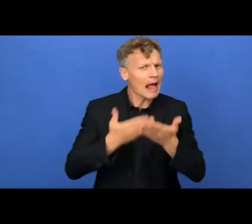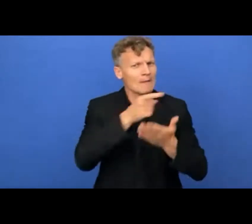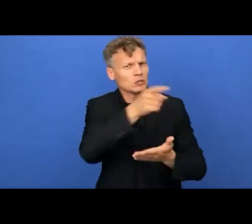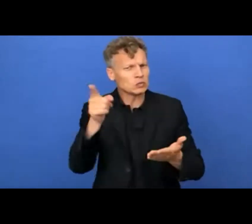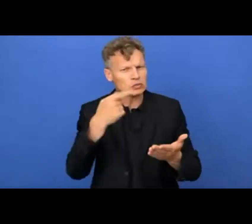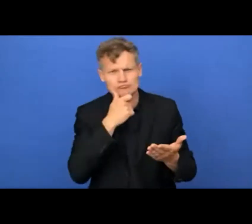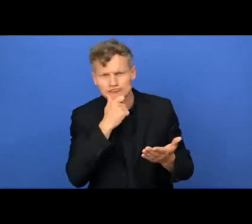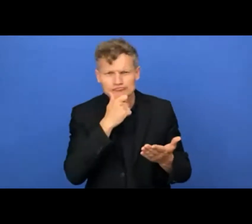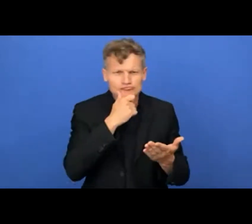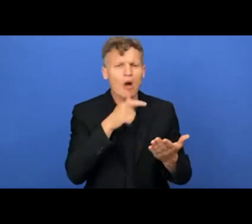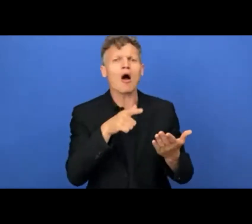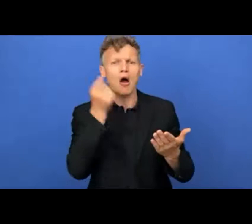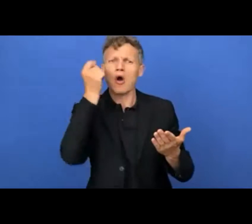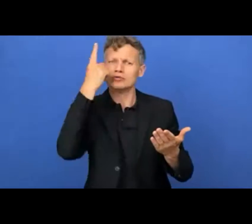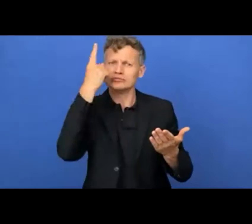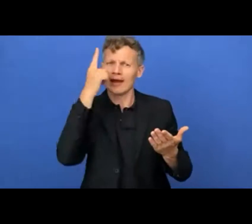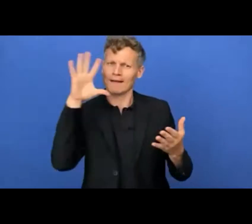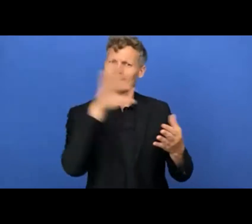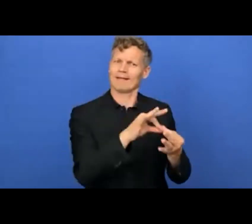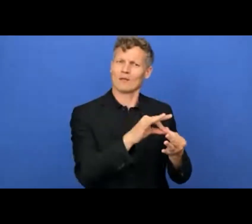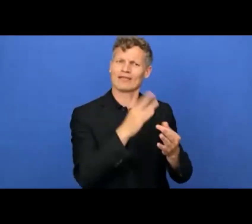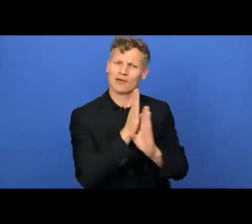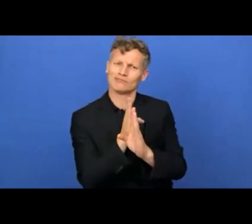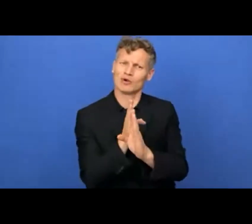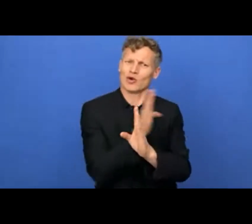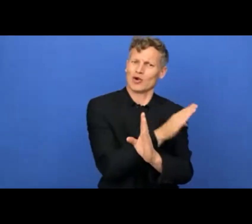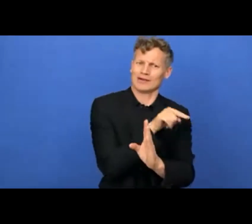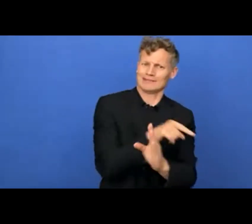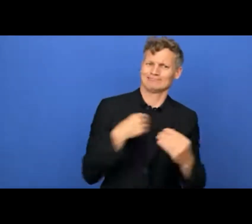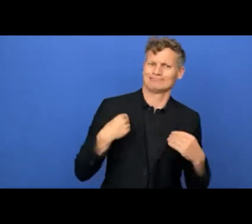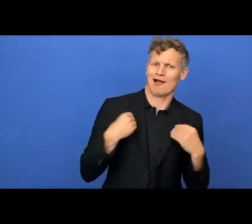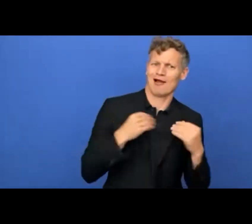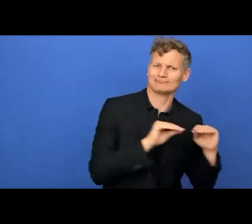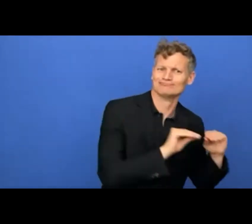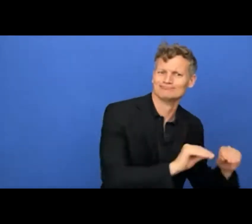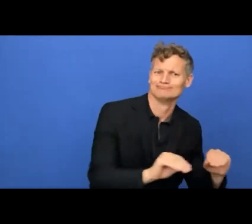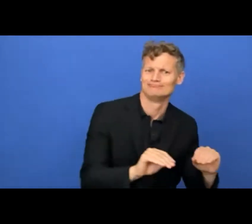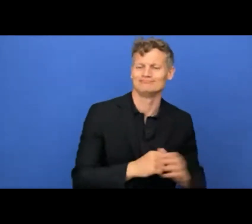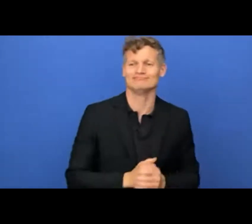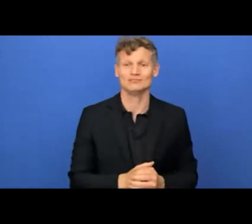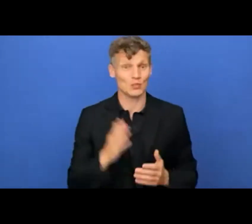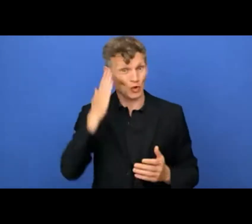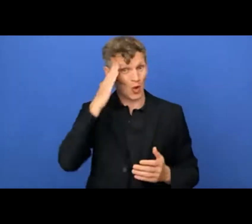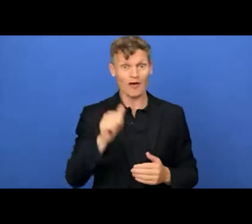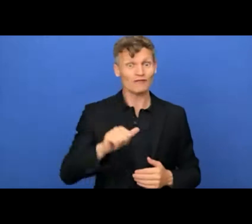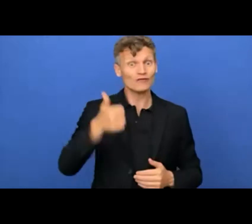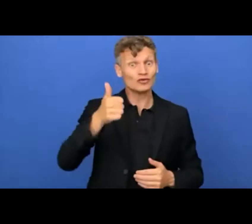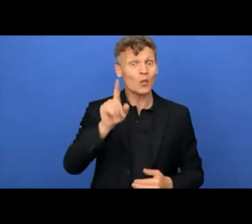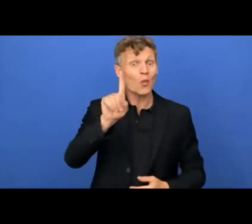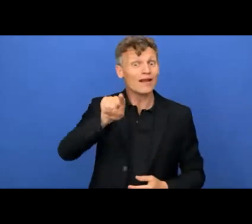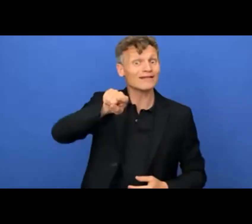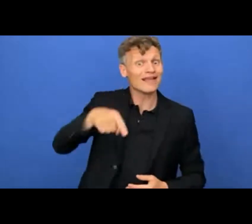ici combien les 1000 premiers jours de notre vie sont décisives pour notre bien-être